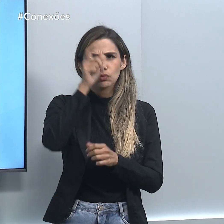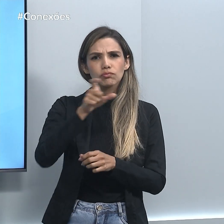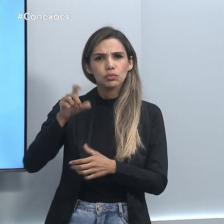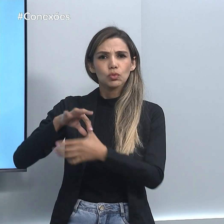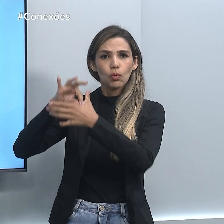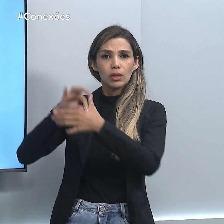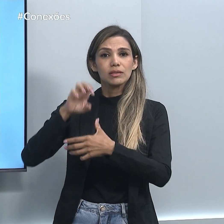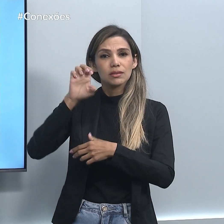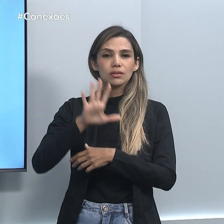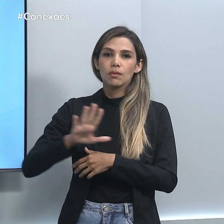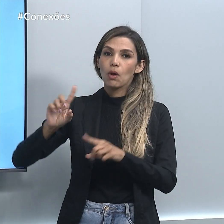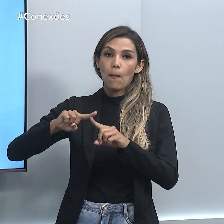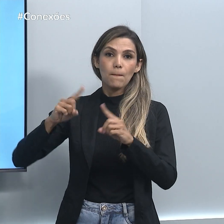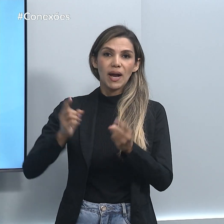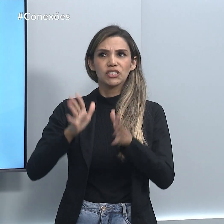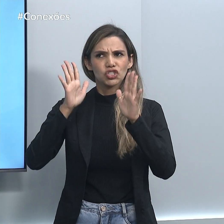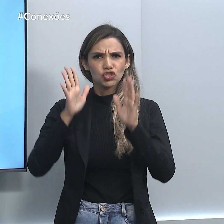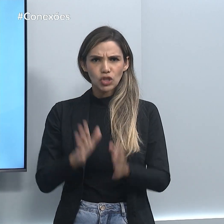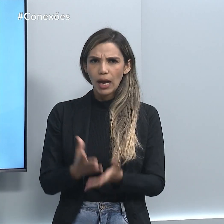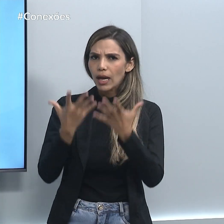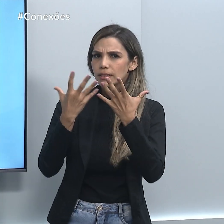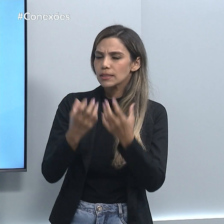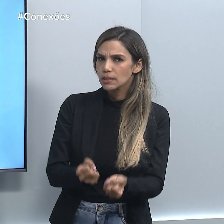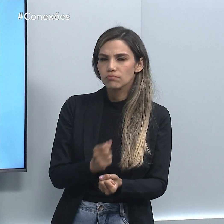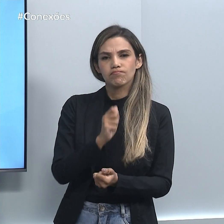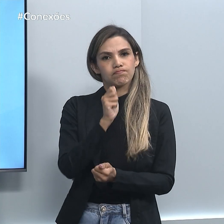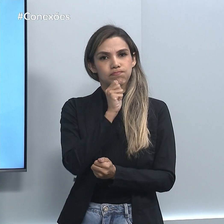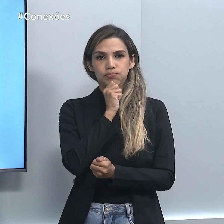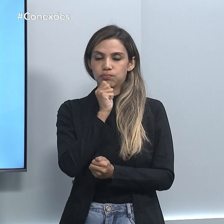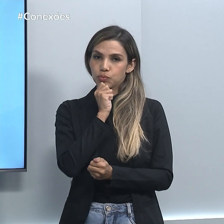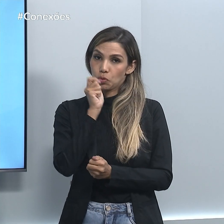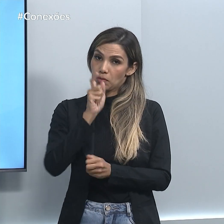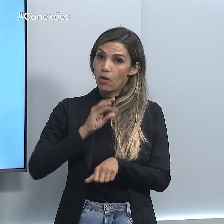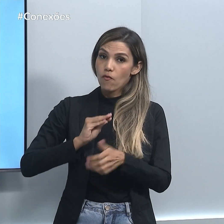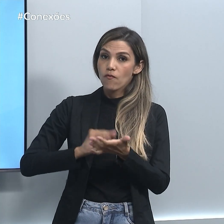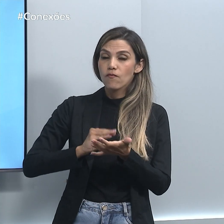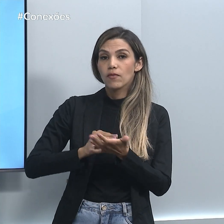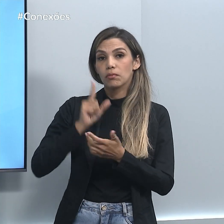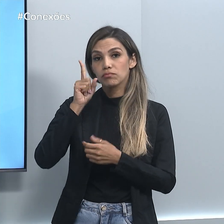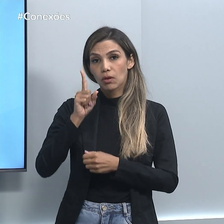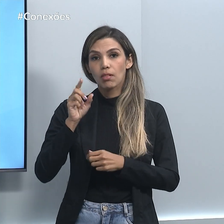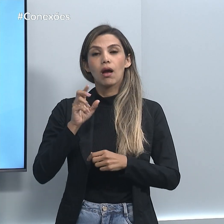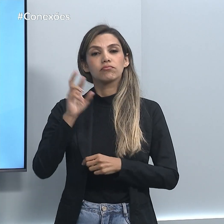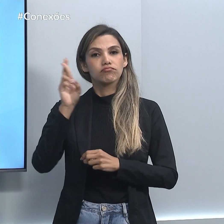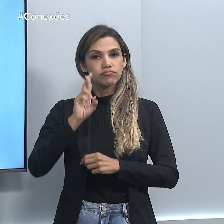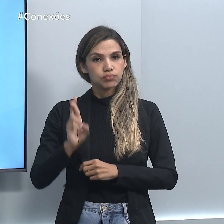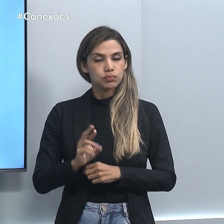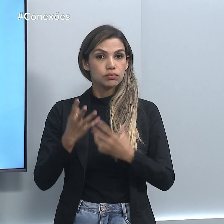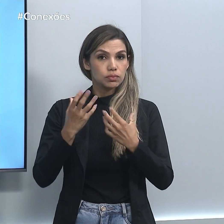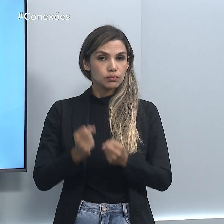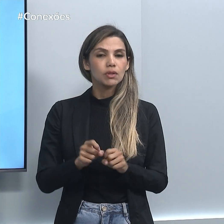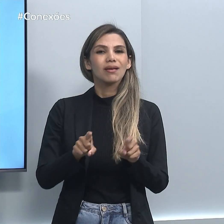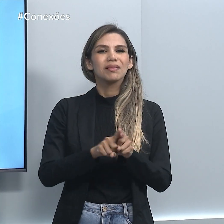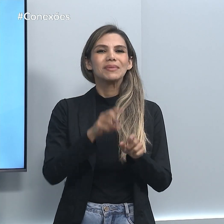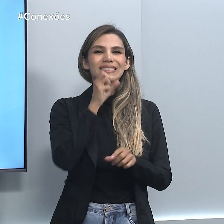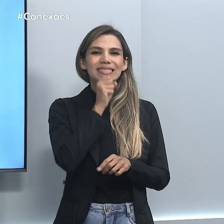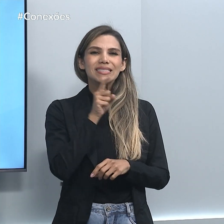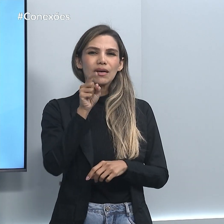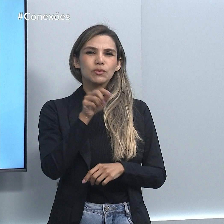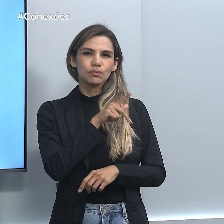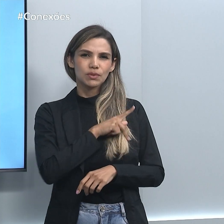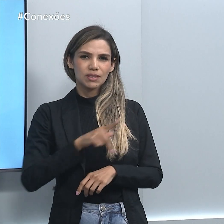mas ainda não foi oficialmente aceita pelo governo russo. No sábado também, o presidente Vladimir